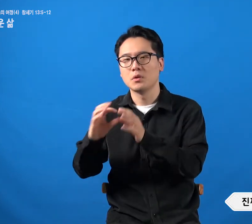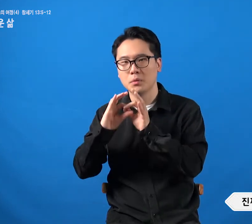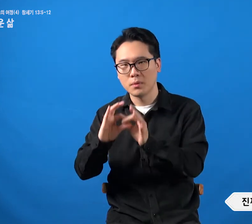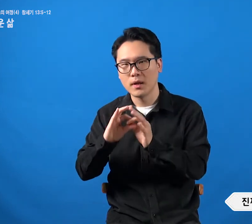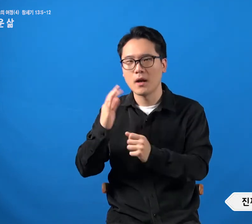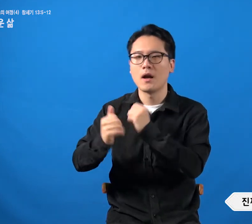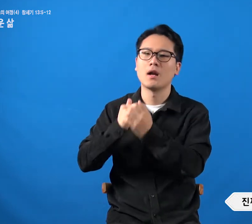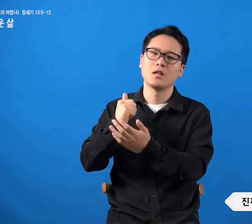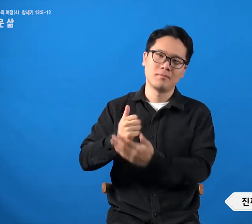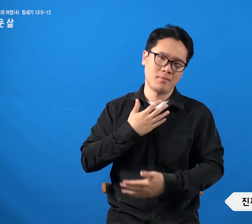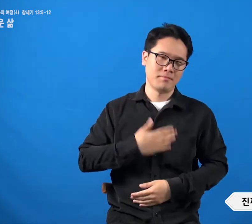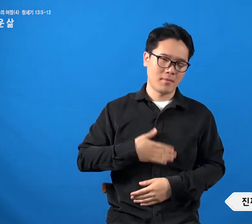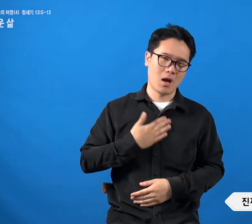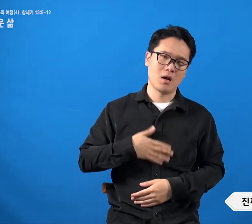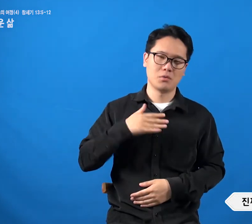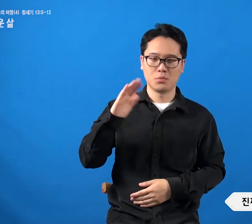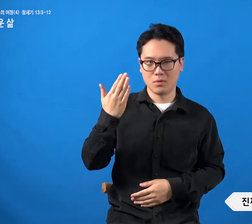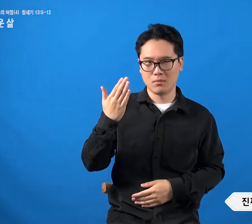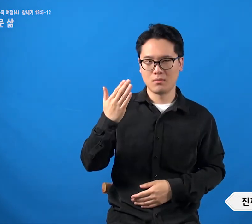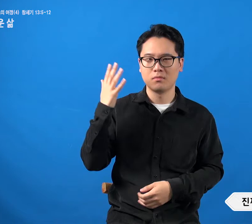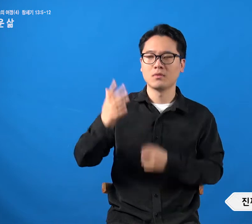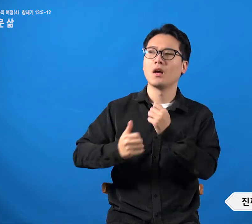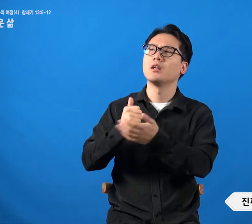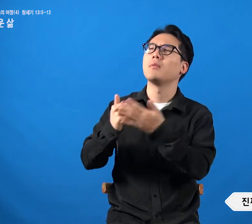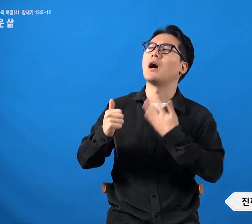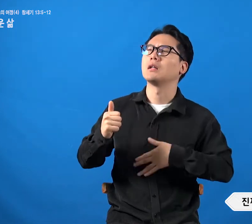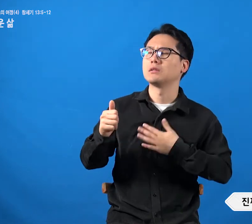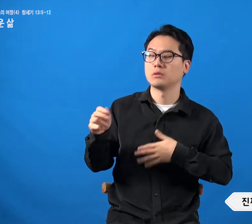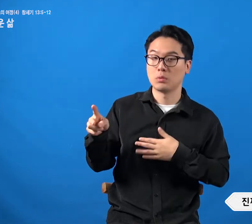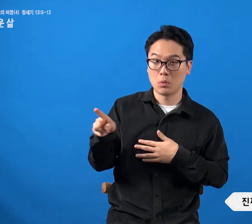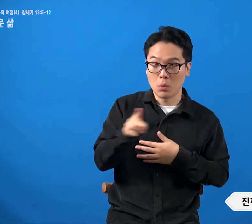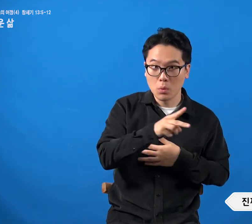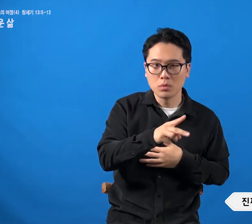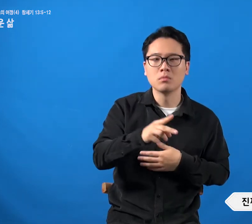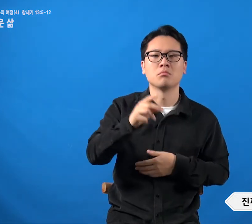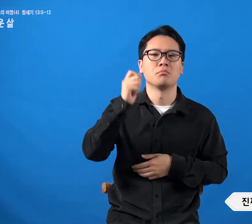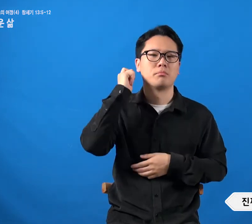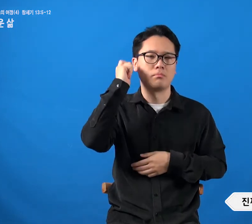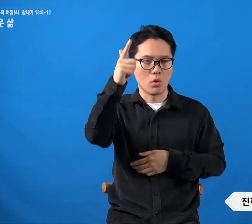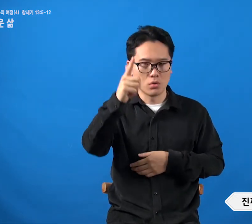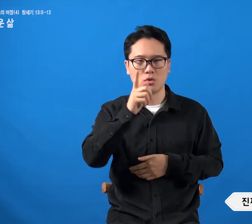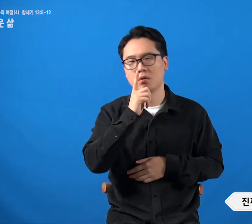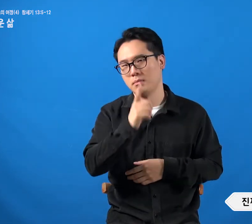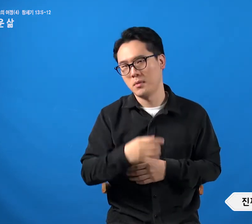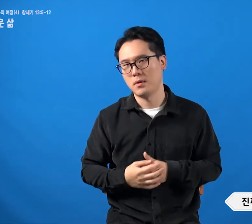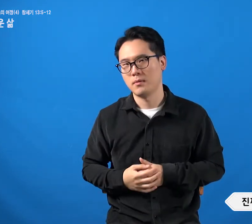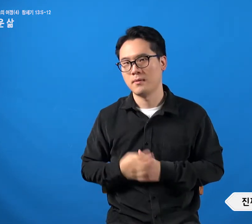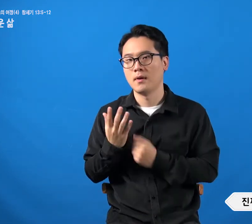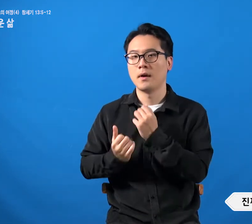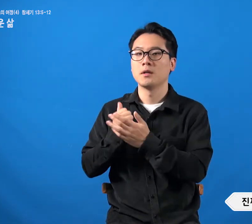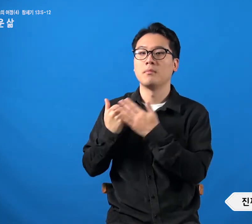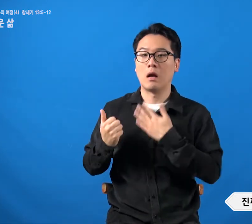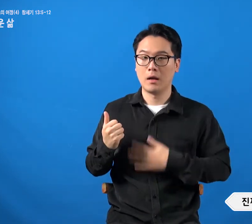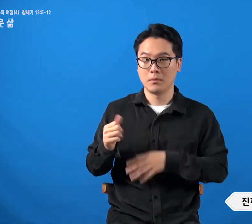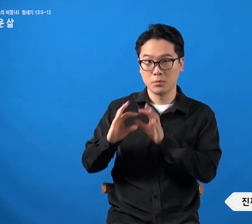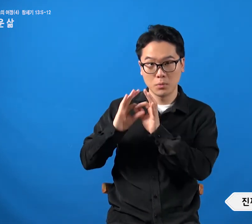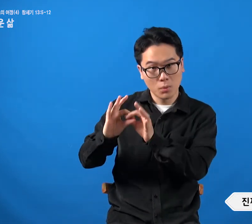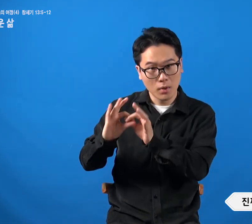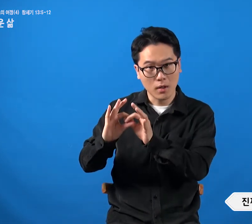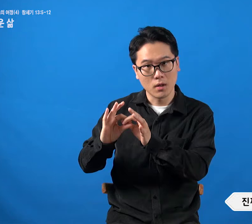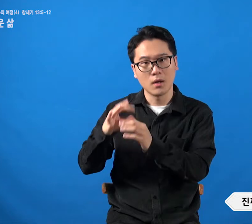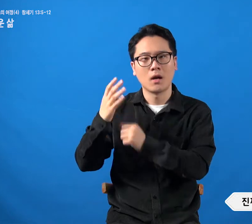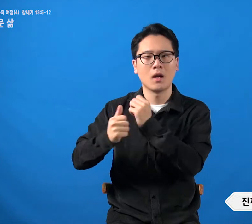압니다. 하나님을 아는 것이 명철이라고 말합니다. 하나님을 알을 통해 하나님의